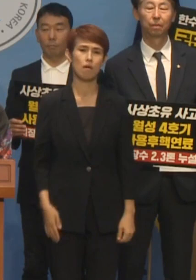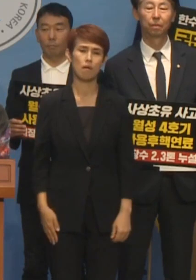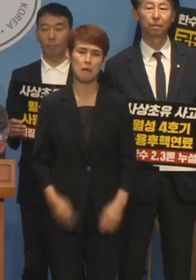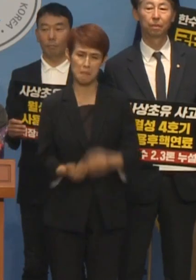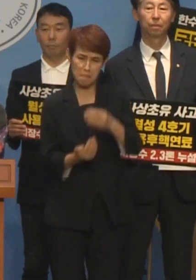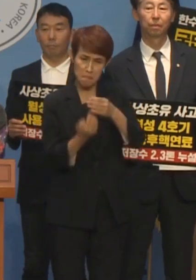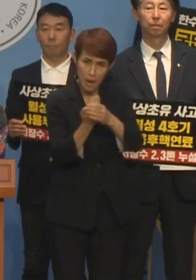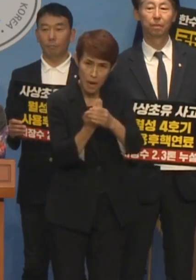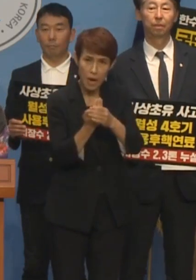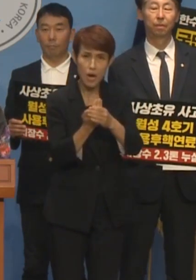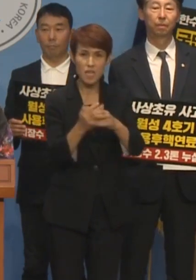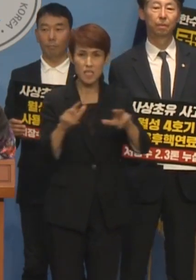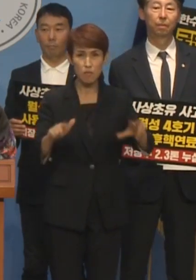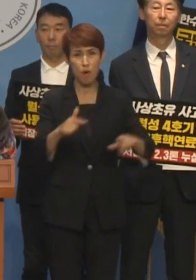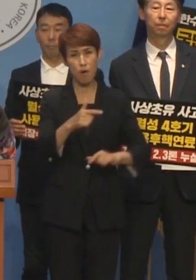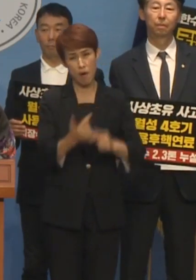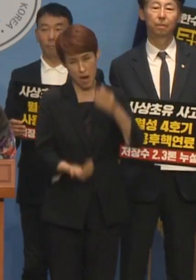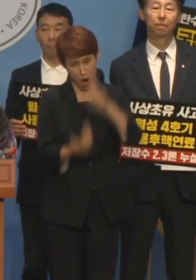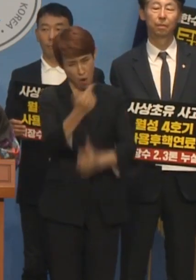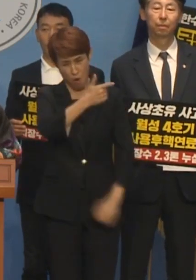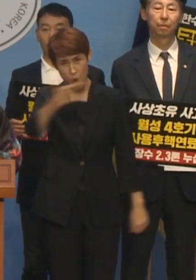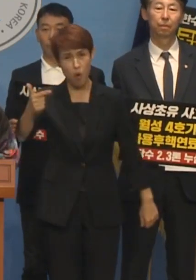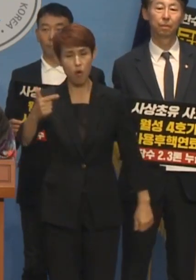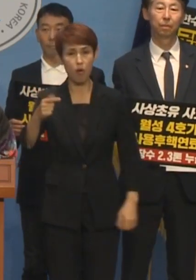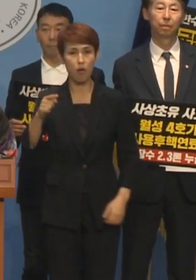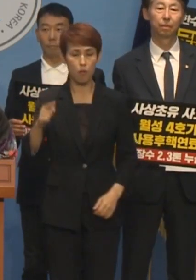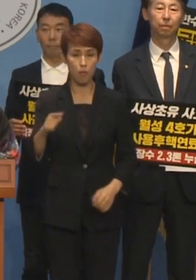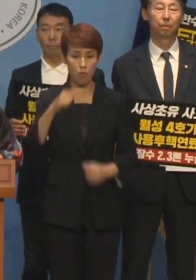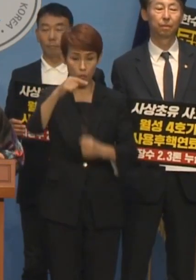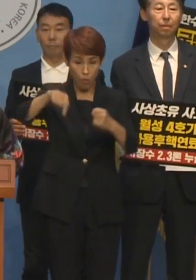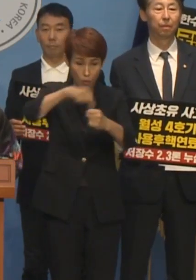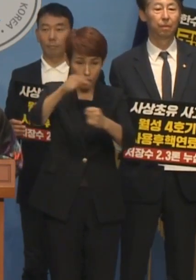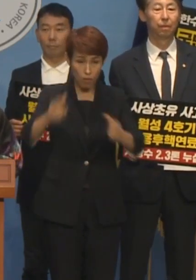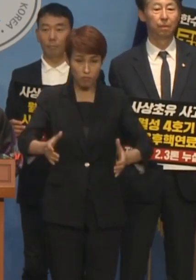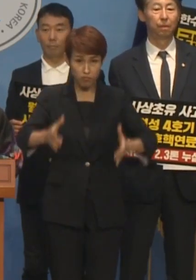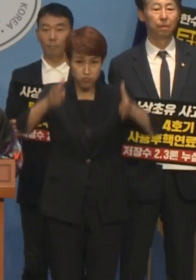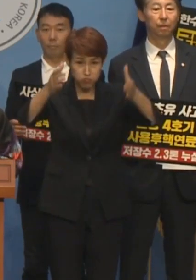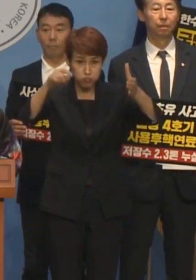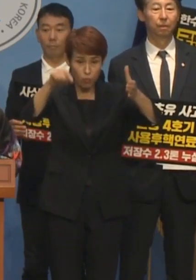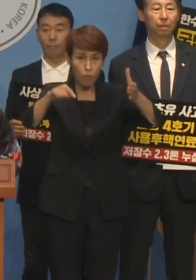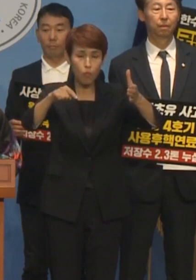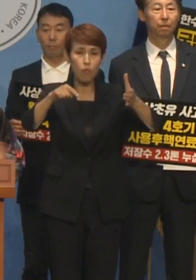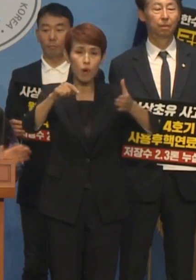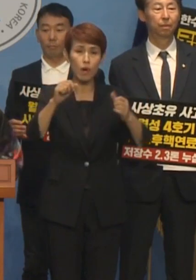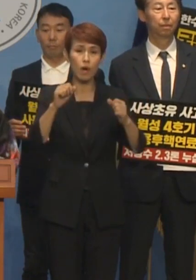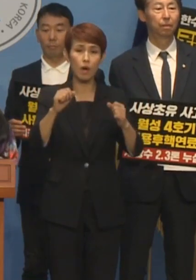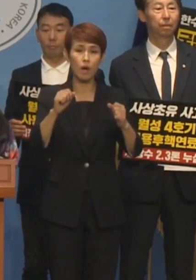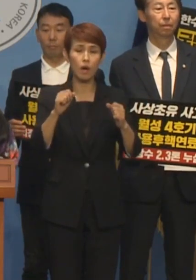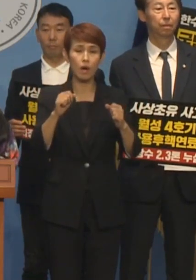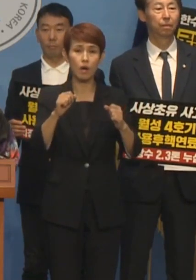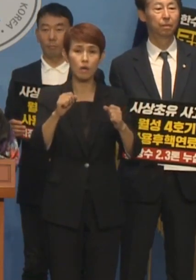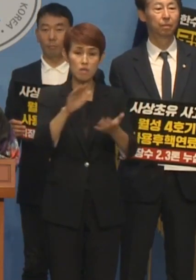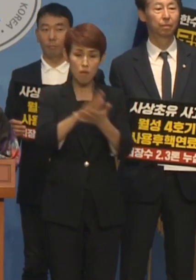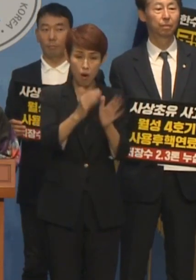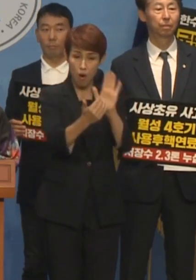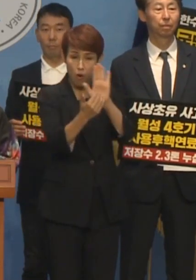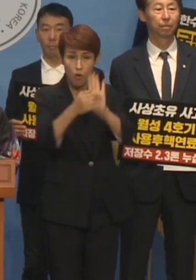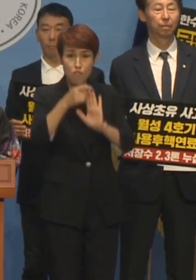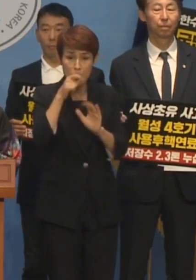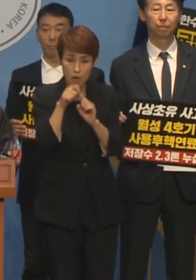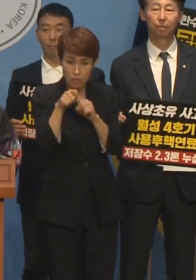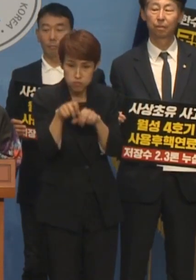사고부터 지금은 엄청난 사고인데도 한수원 측은 은폐합니다. 이거 괜찮다고 얘기합니다.